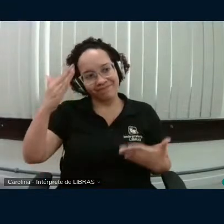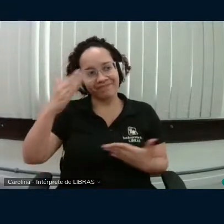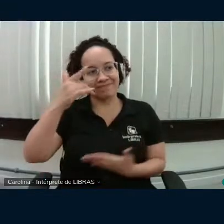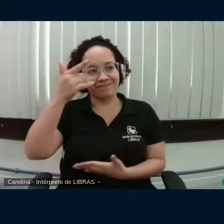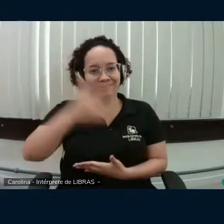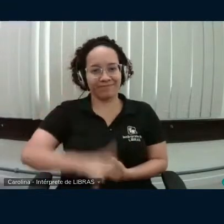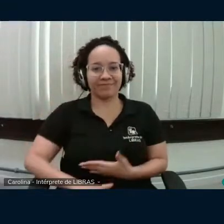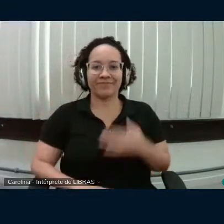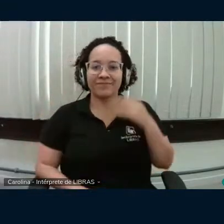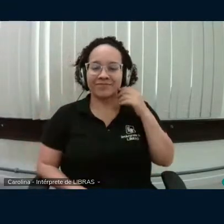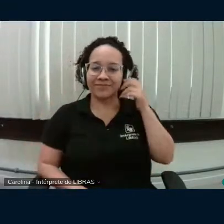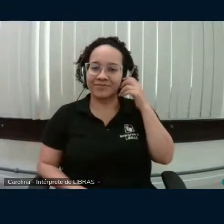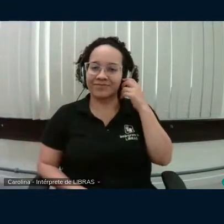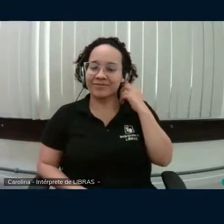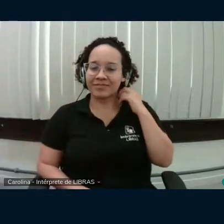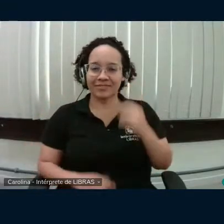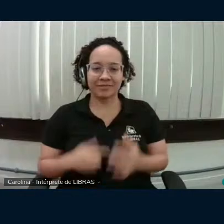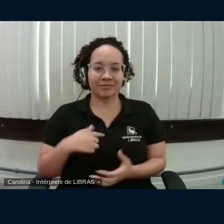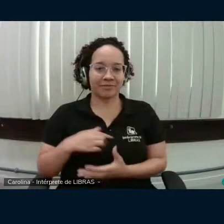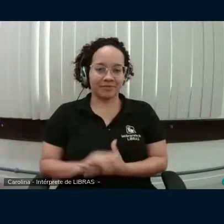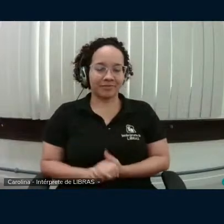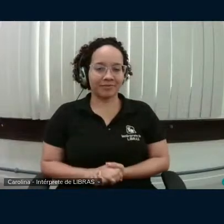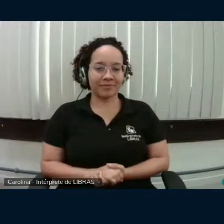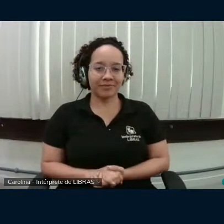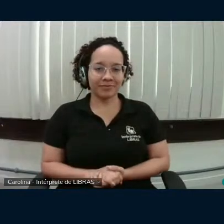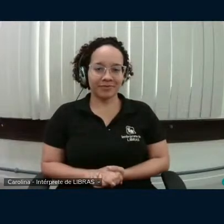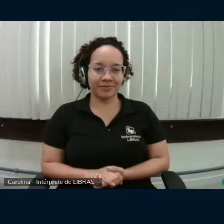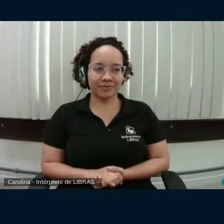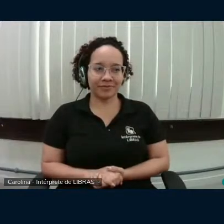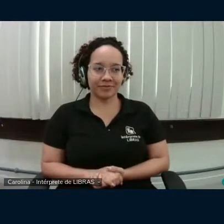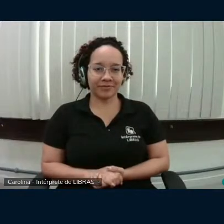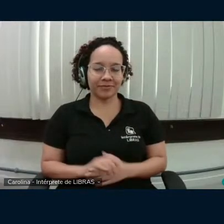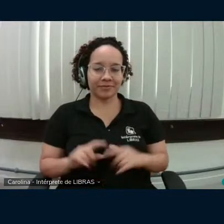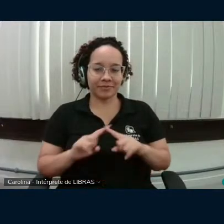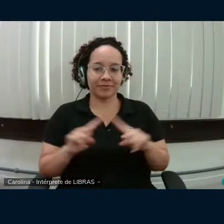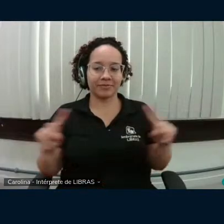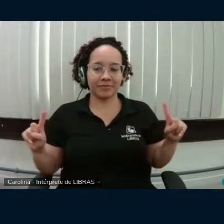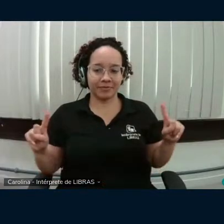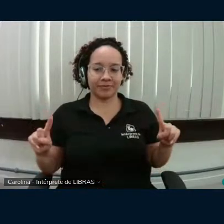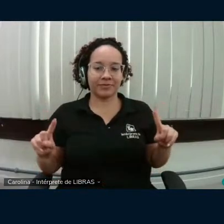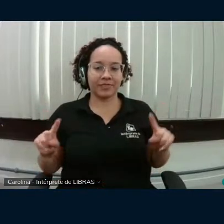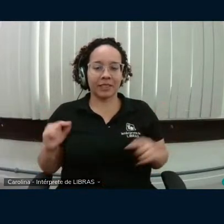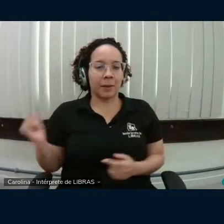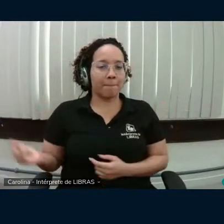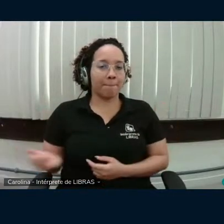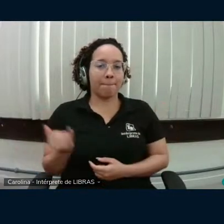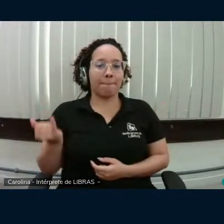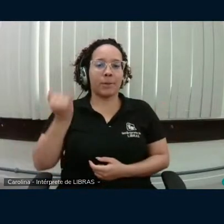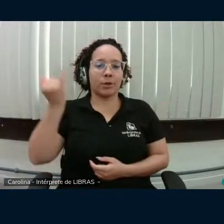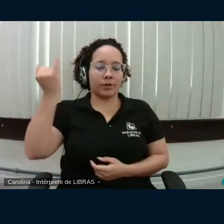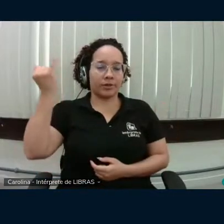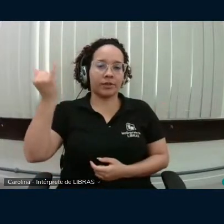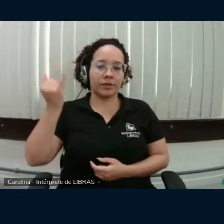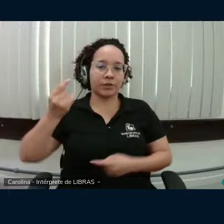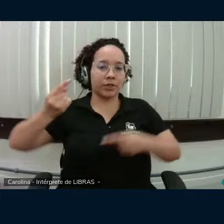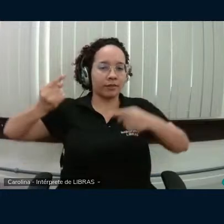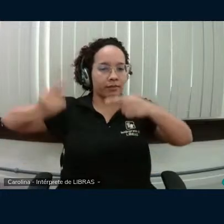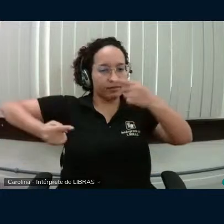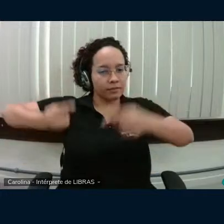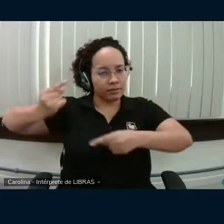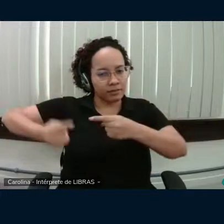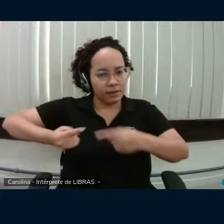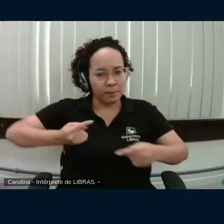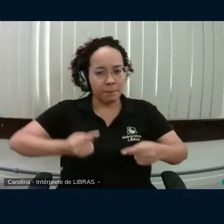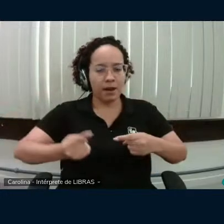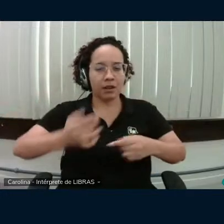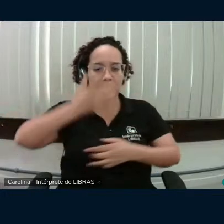tá? Fique à vontade e digo assim, quão importante é trazer esse debate na perspectiva